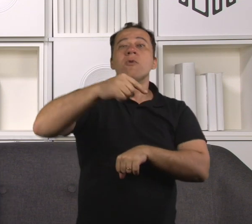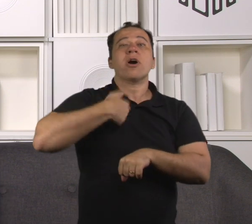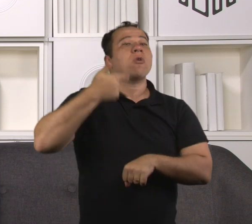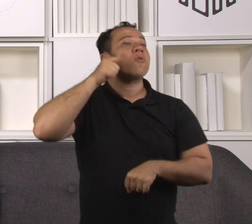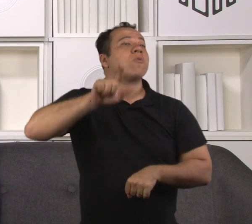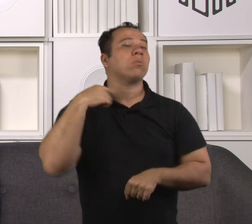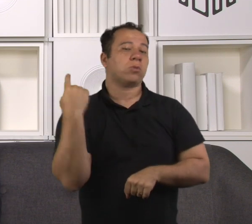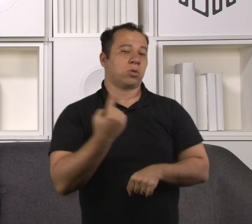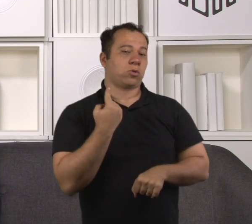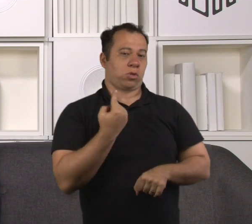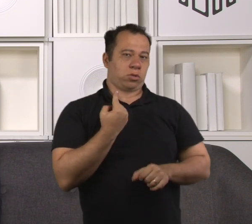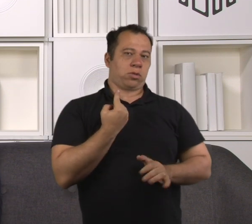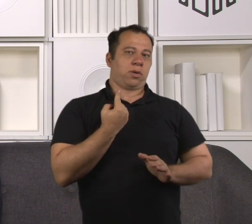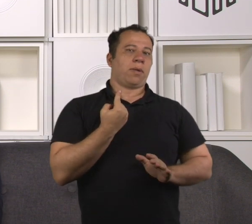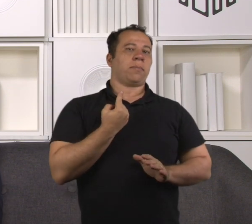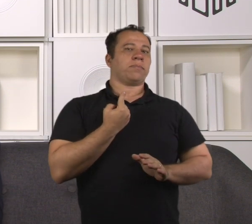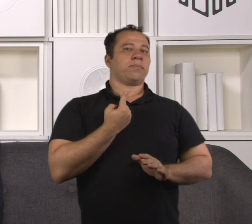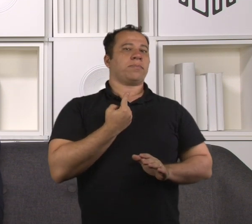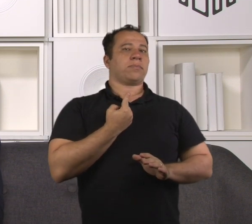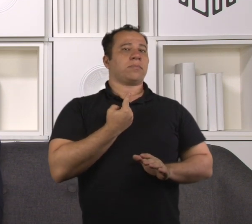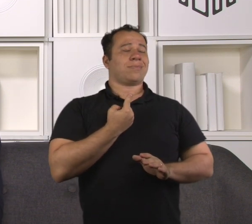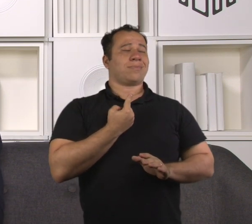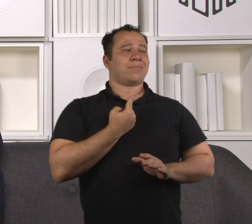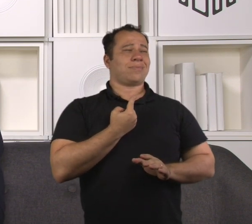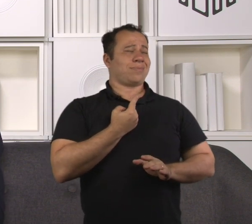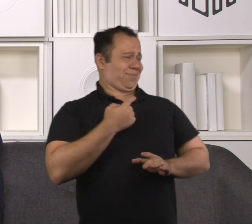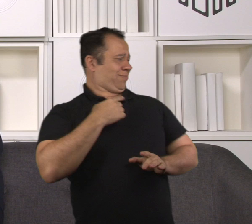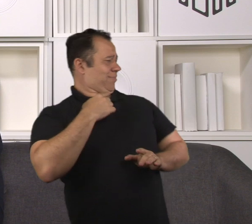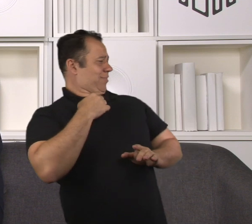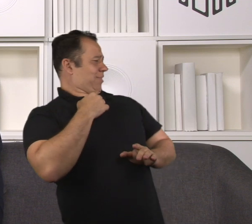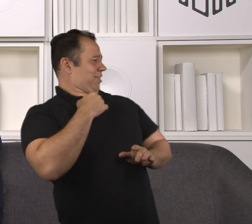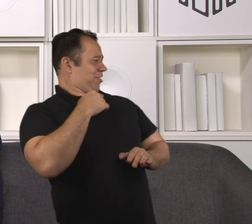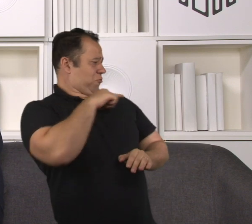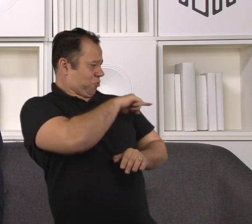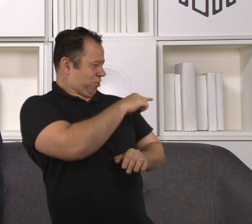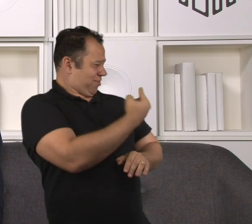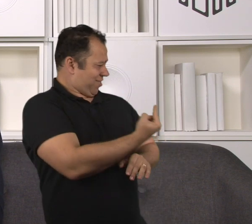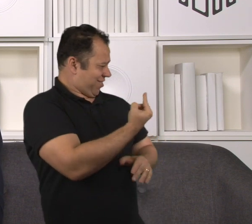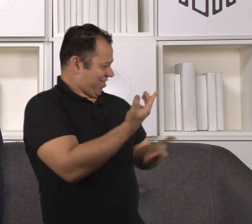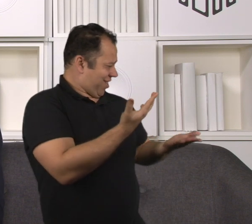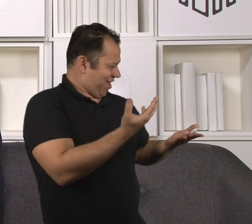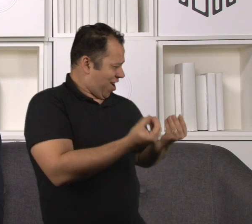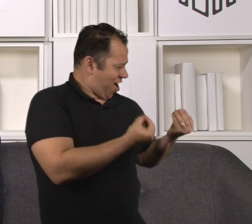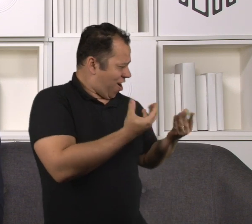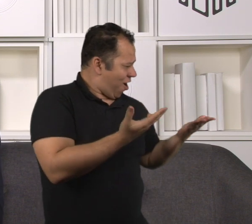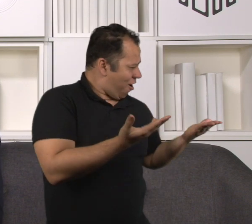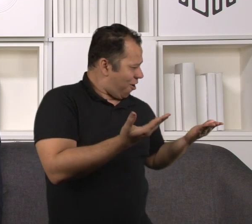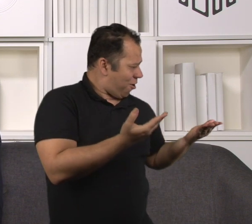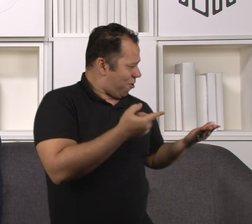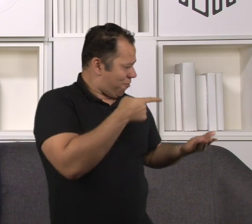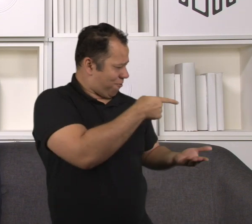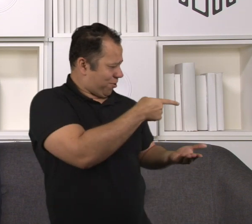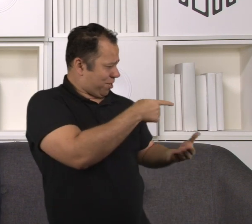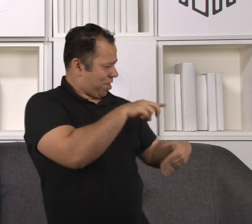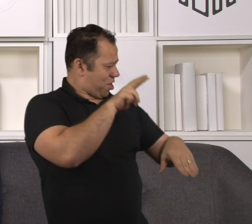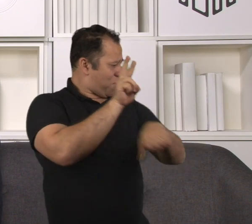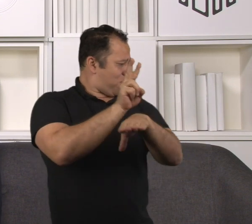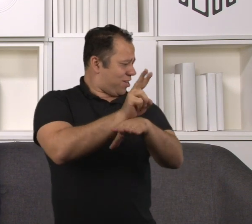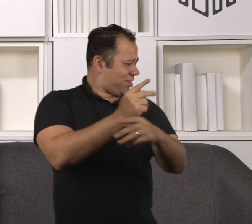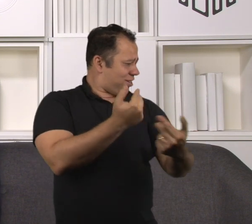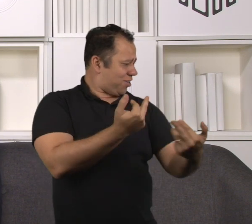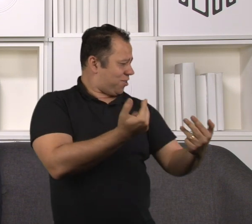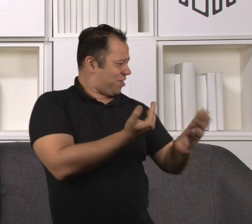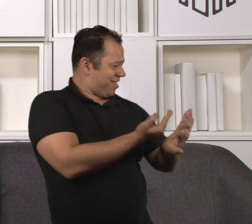você pretender cuidar da minha criação sem relacionar-se comigo, você vai